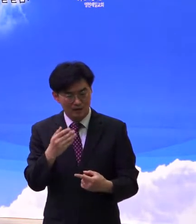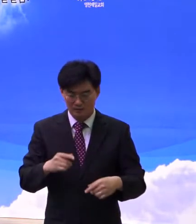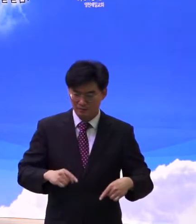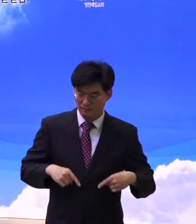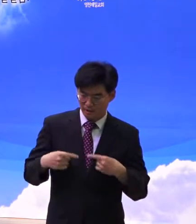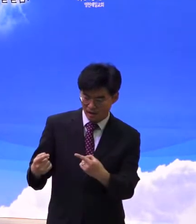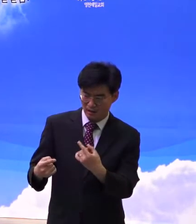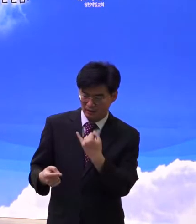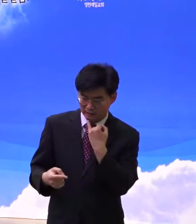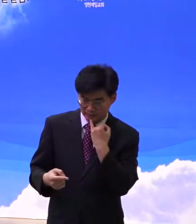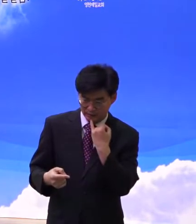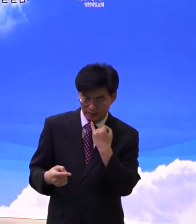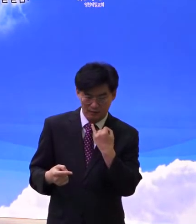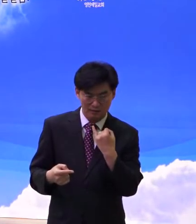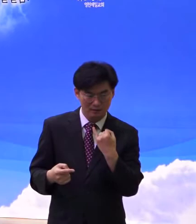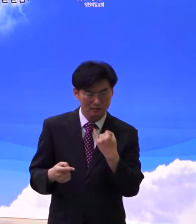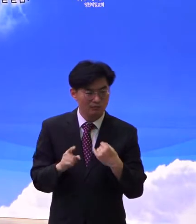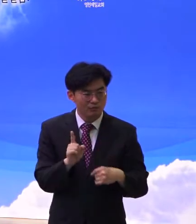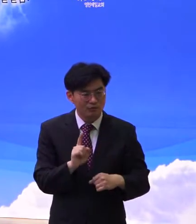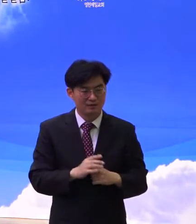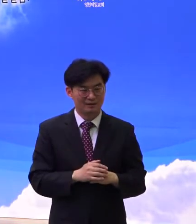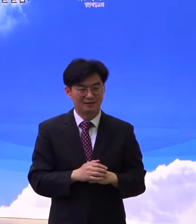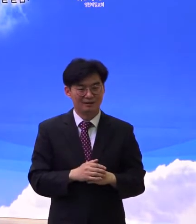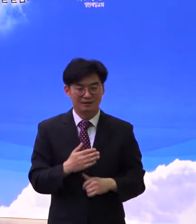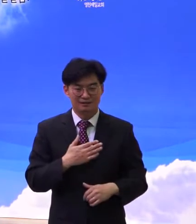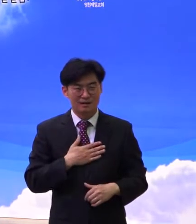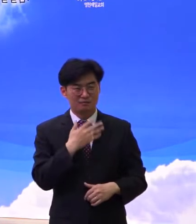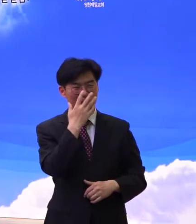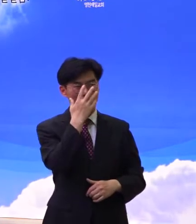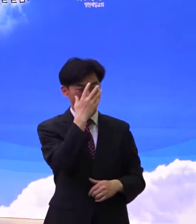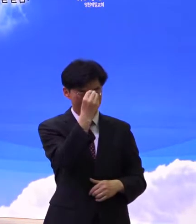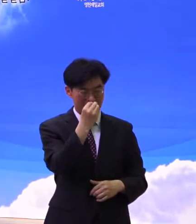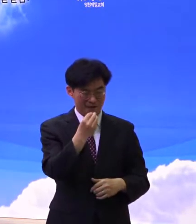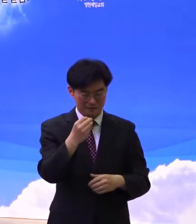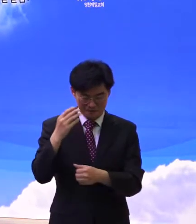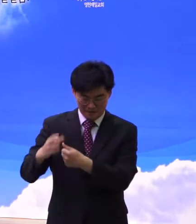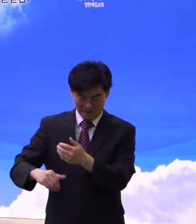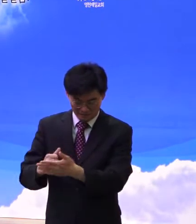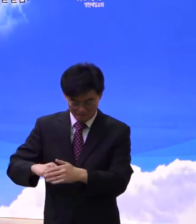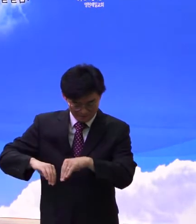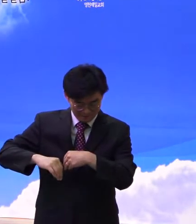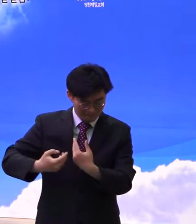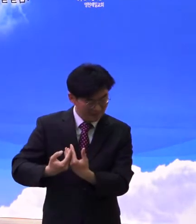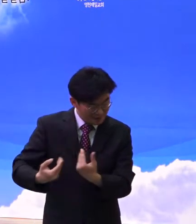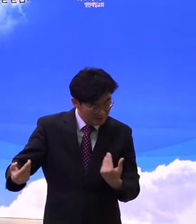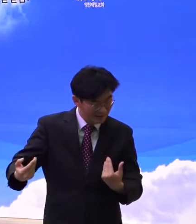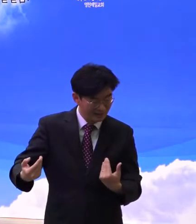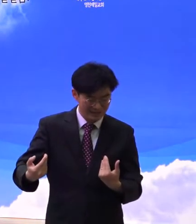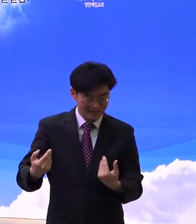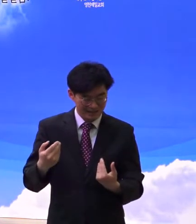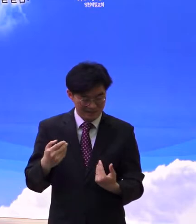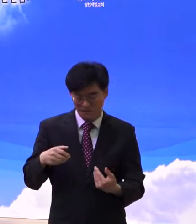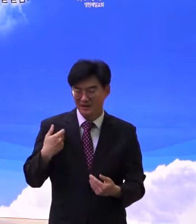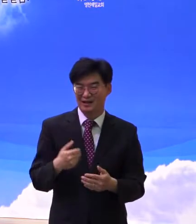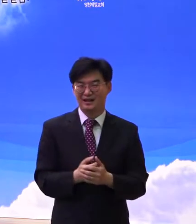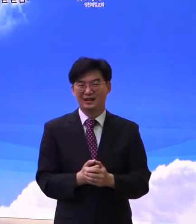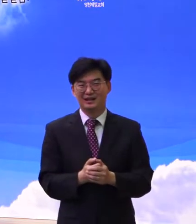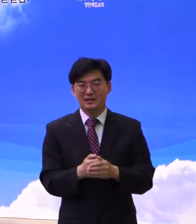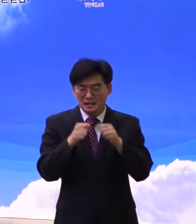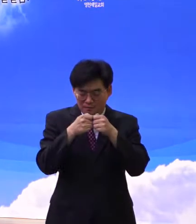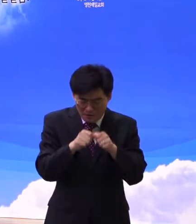전혀 그렇지 않고 또 정말 그렇지 않은 쪽에 가깝죠. 물론 그런 사람이 있을지 모르겠지만 사실 깊이 신앙적으로 들어가